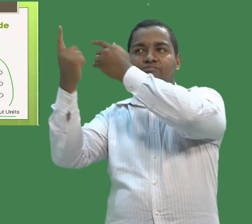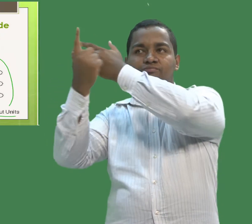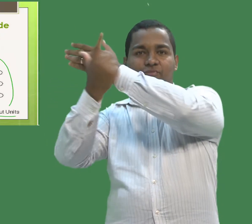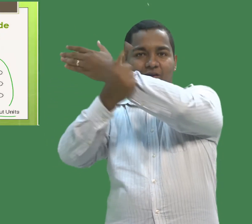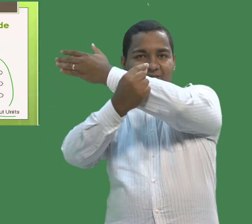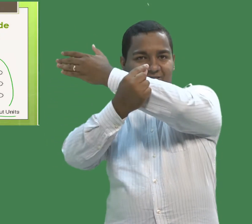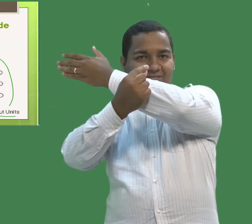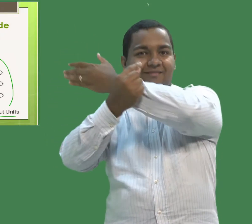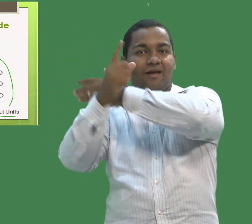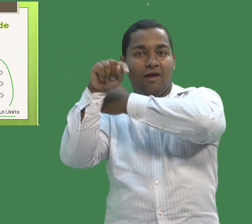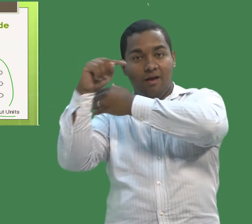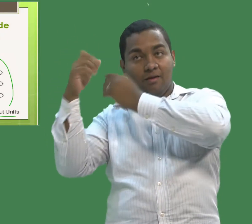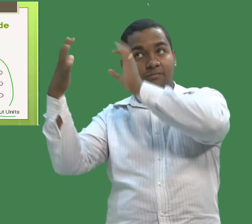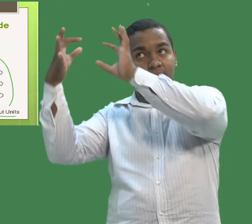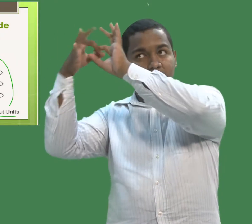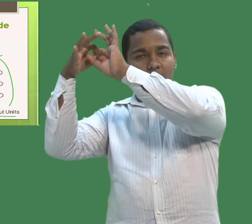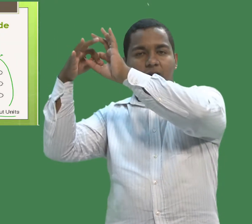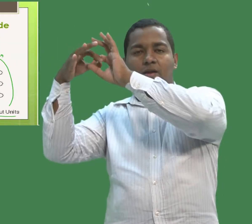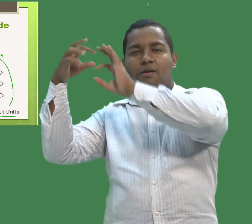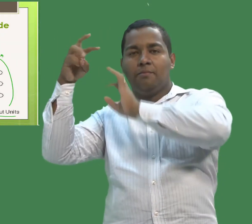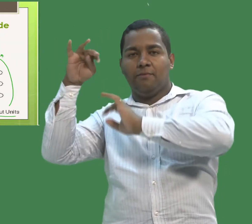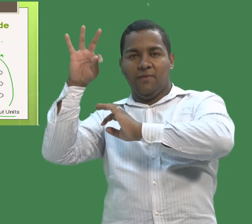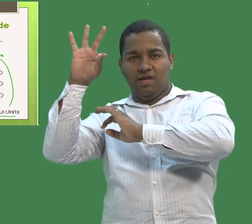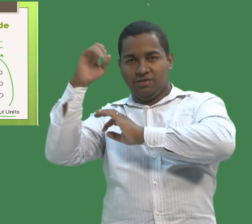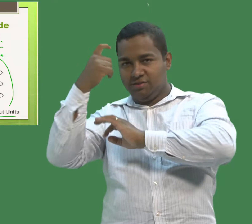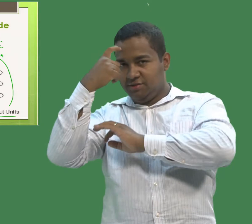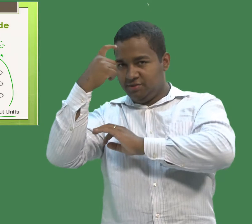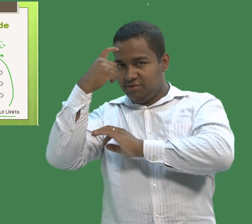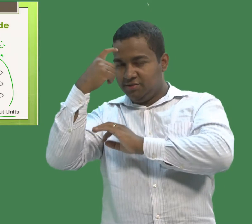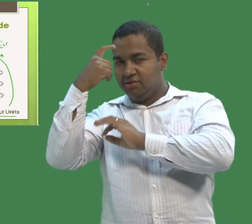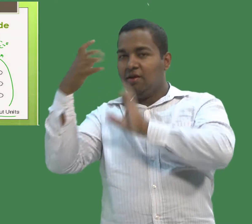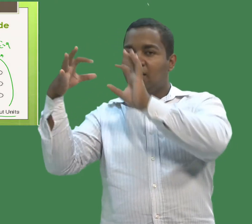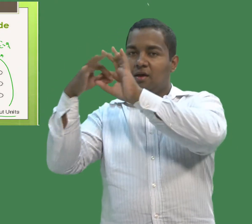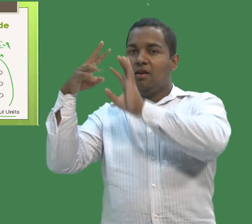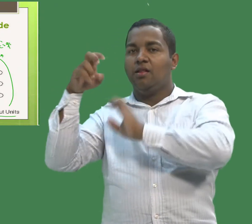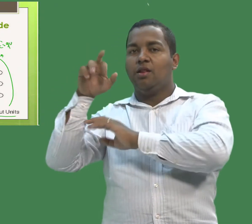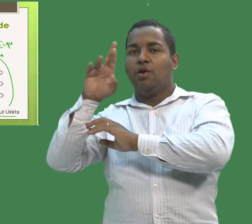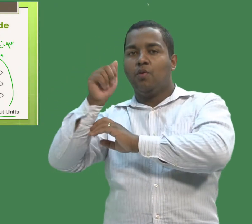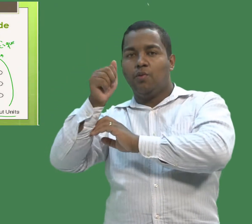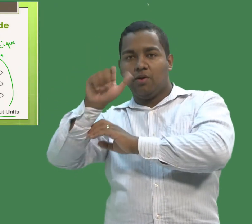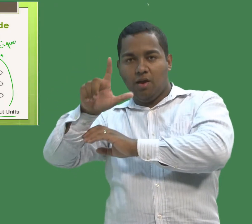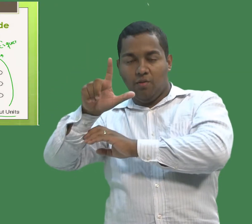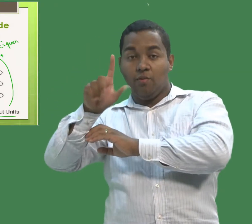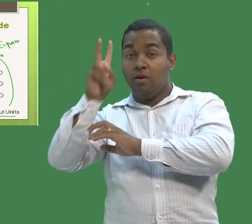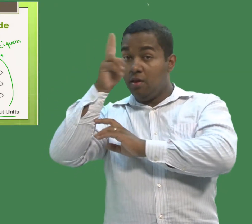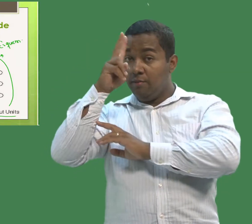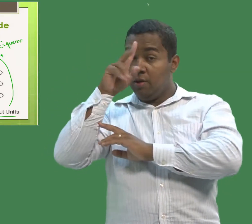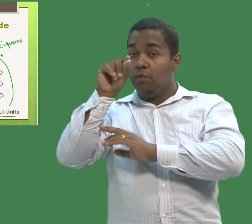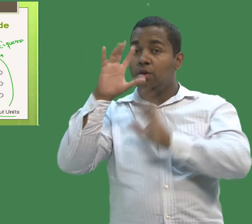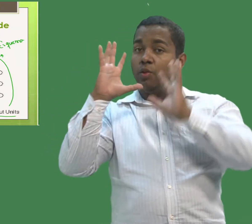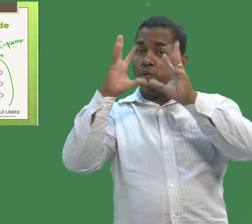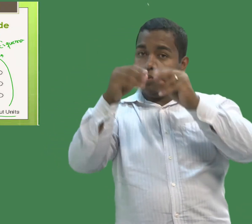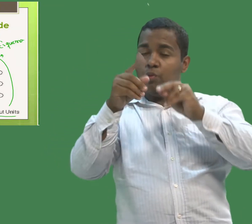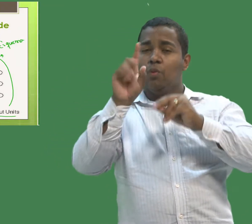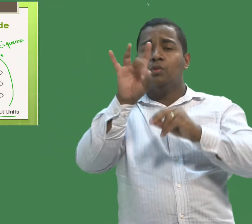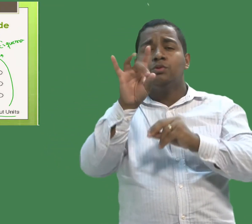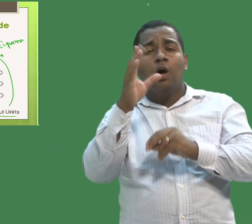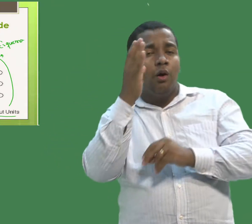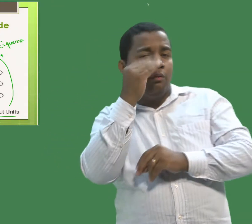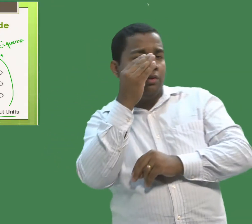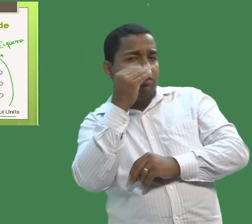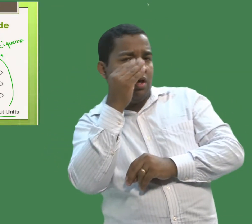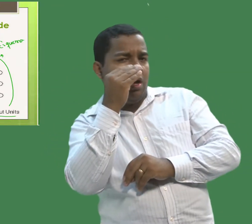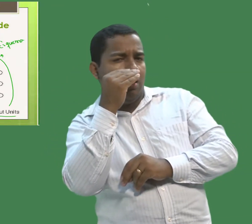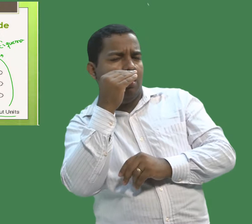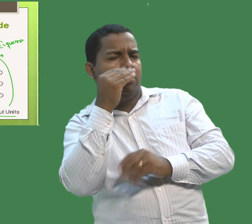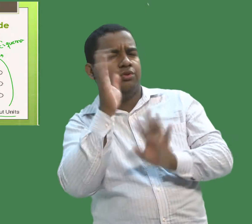realmente ligado à mente, né? Ligado aos neurônios. Esquema neural. Só lembrando que tudo isso aqui é só a mesma curiosidade,